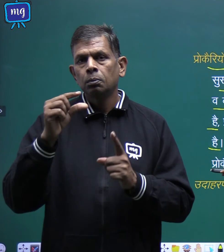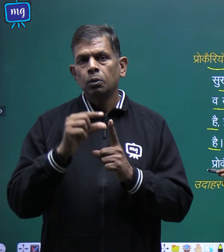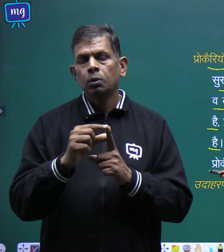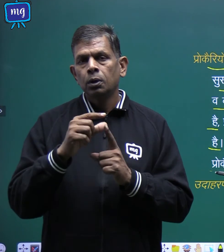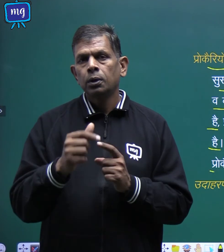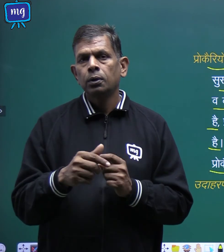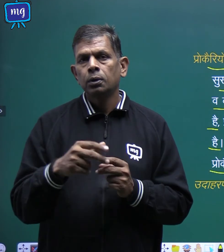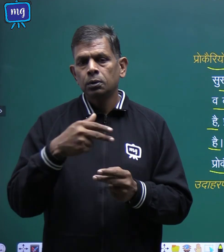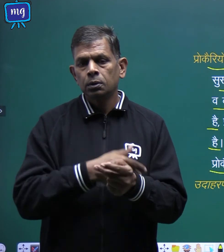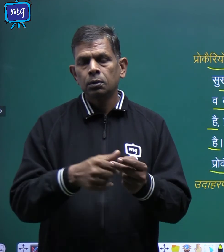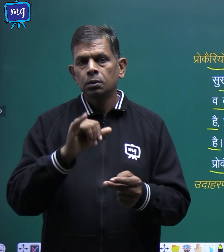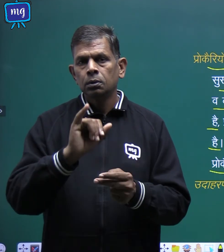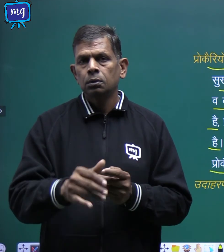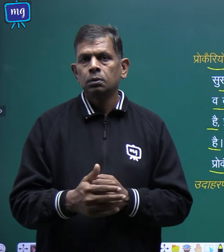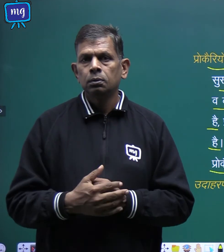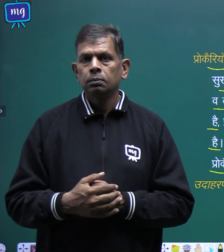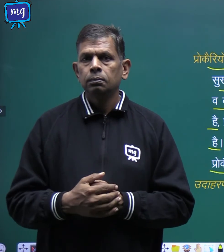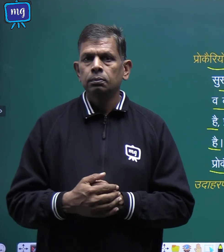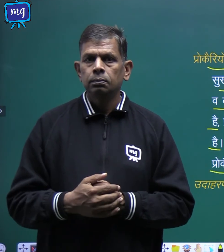प्रोकैरियोट्स कहलाते हैं।